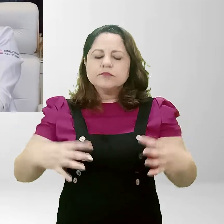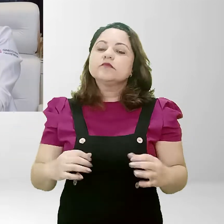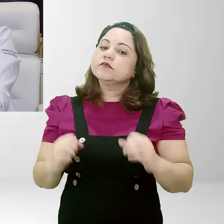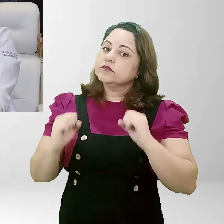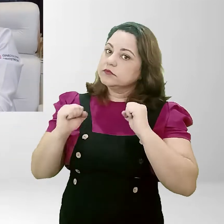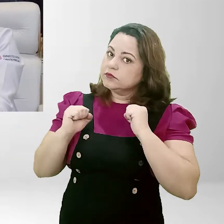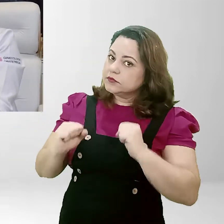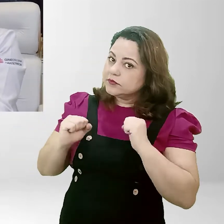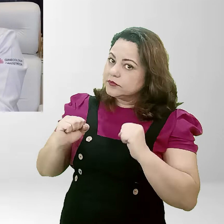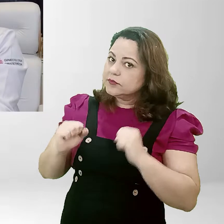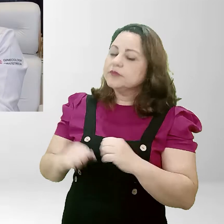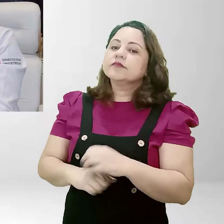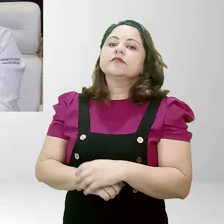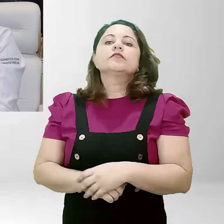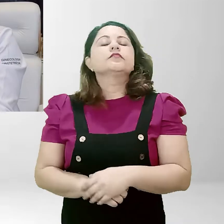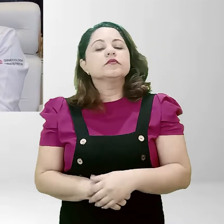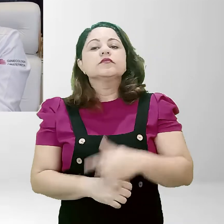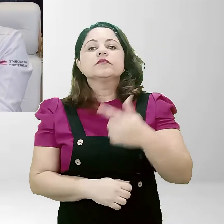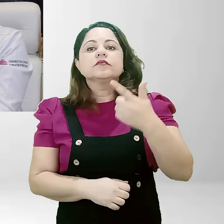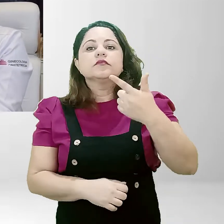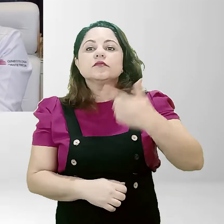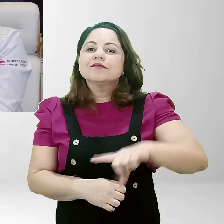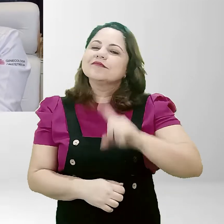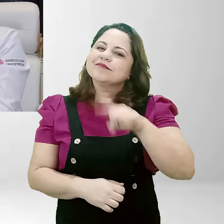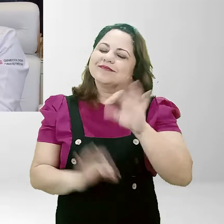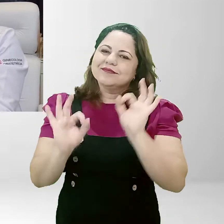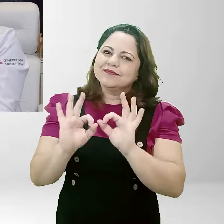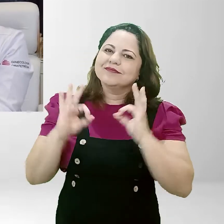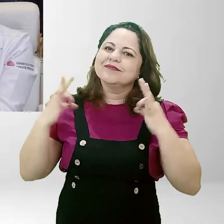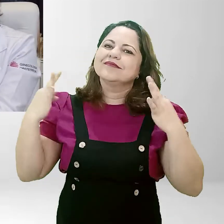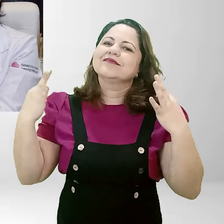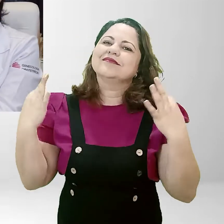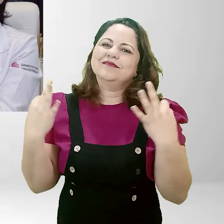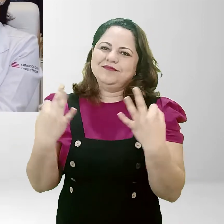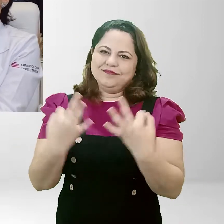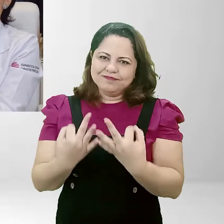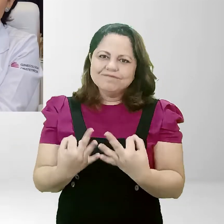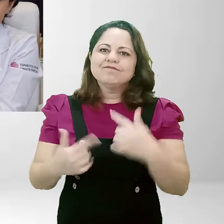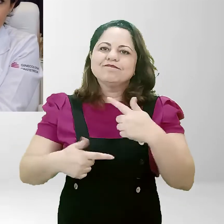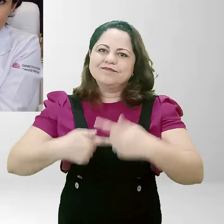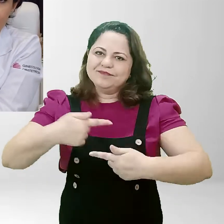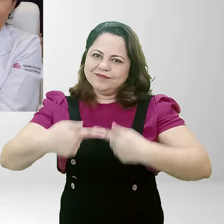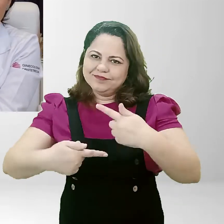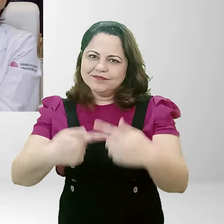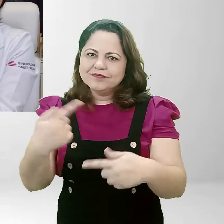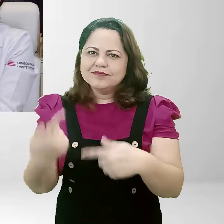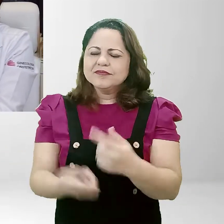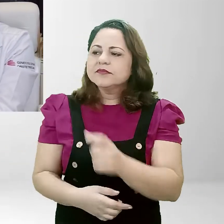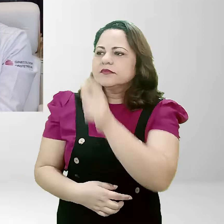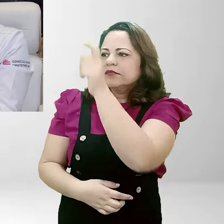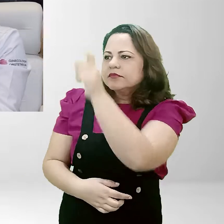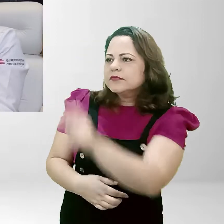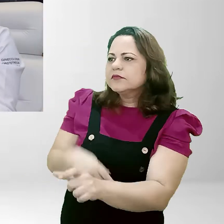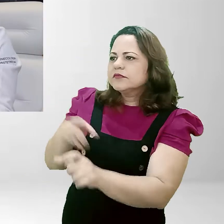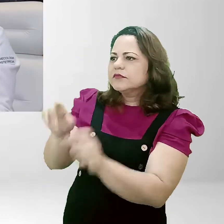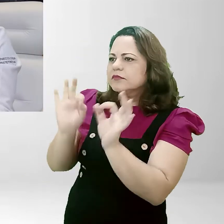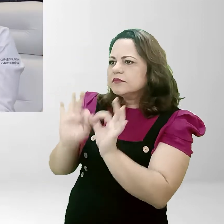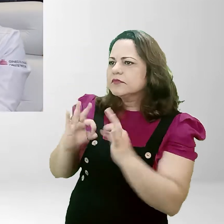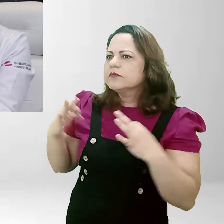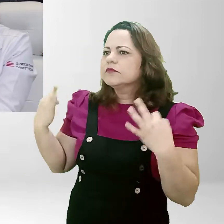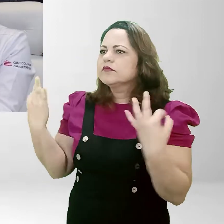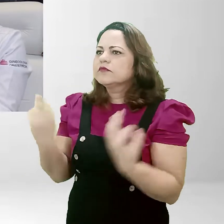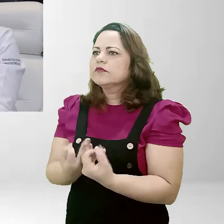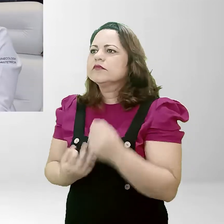Além desses, podemos citar os fatores genéticos para o câncer de mama, conhecidos como hereditários. Aquela mulher que